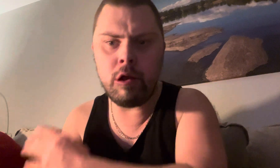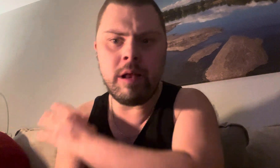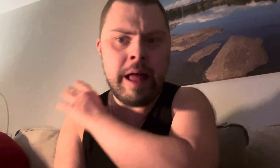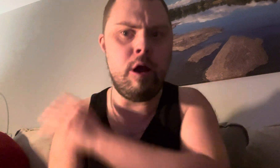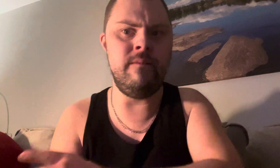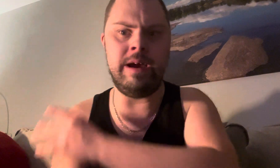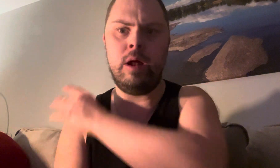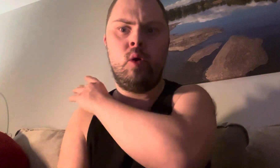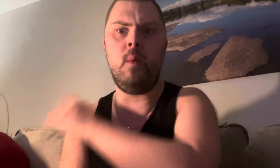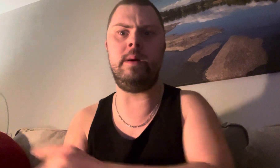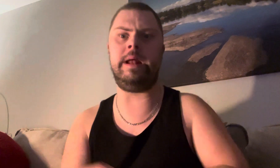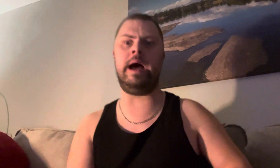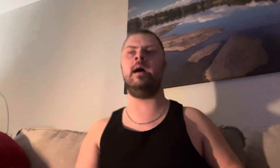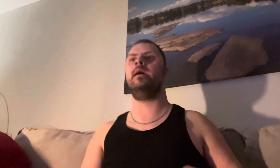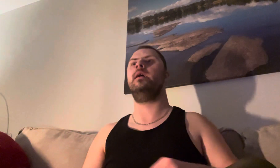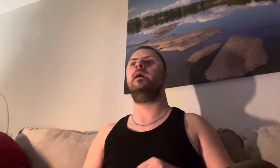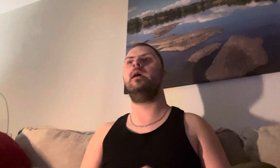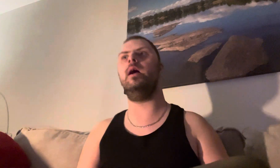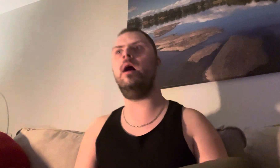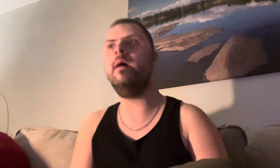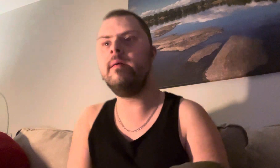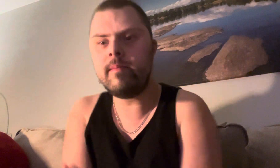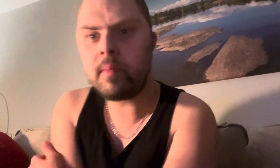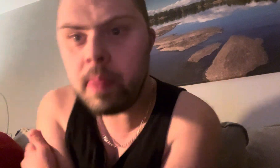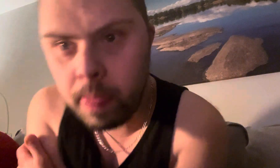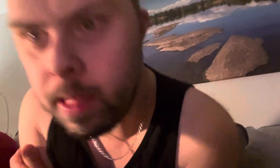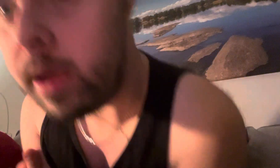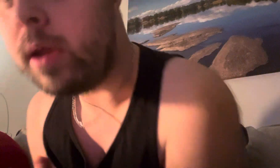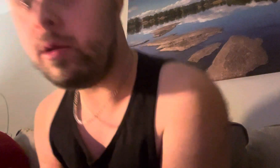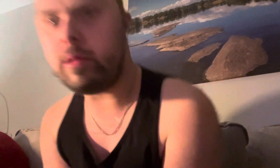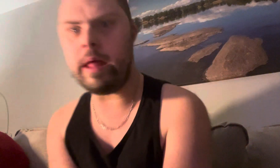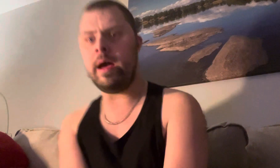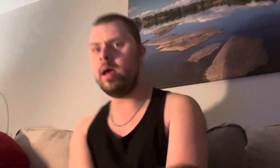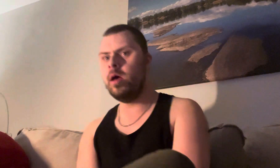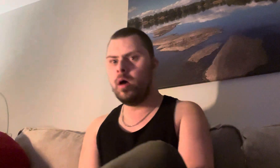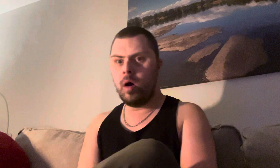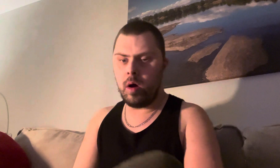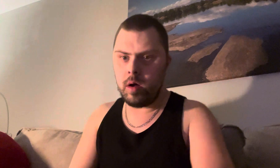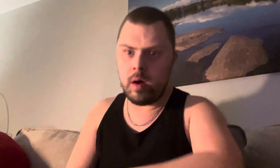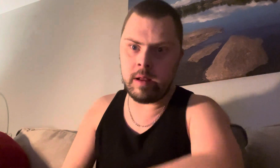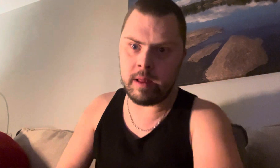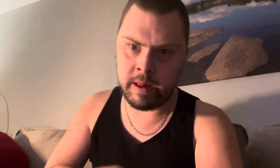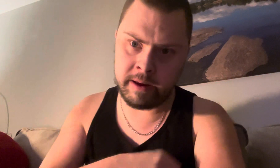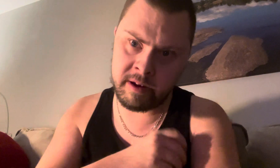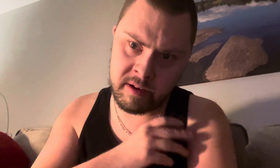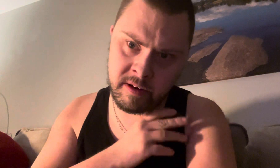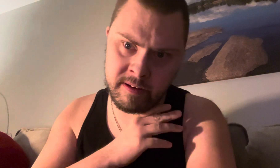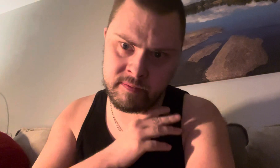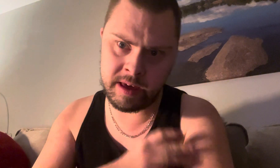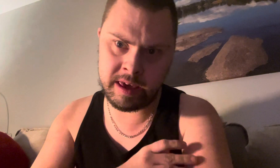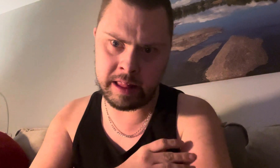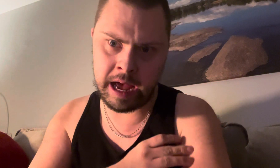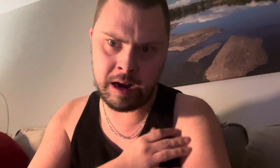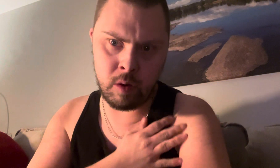Där jag vill gå på det. Ja. Just det. Och det fick jag där också.